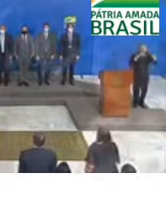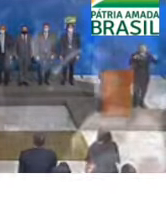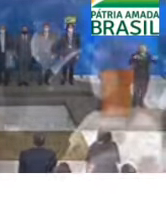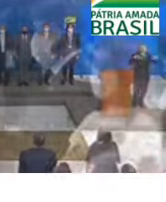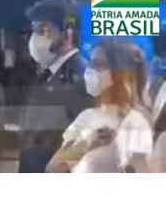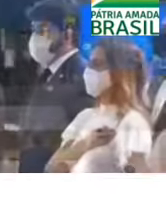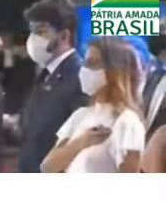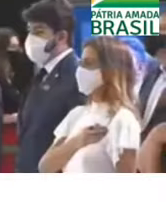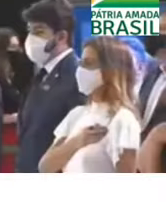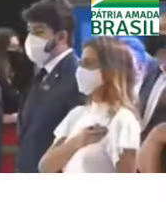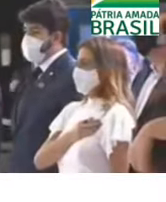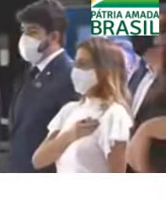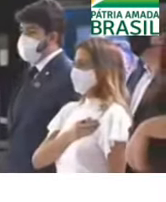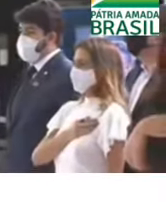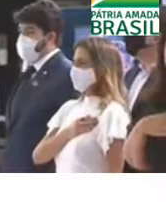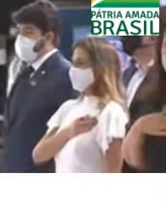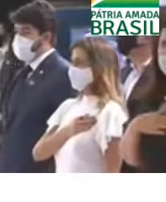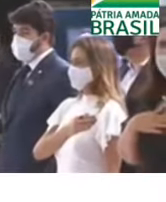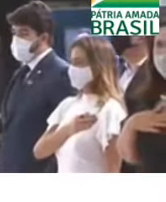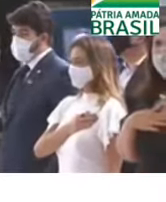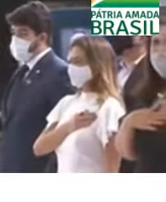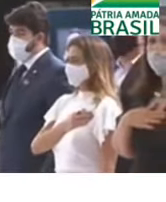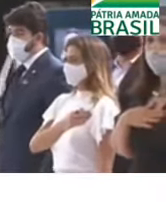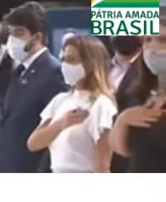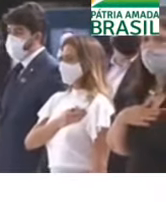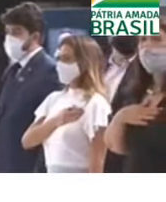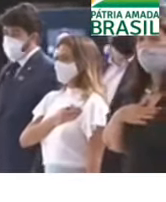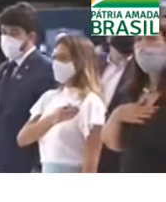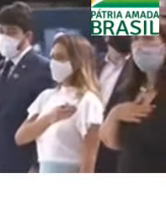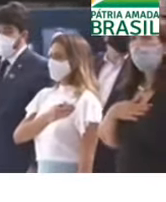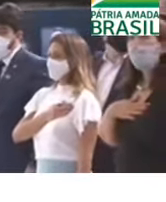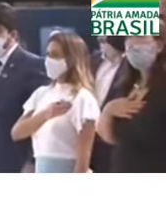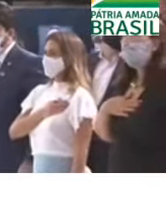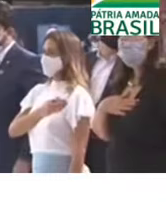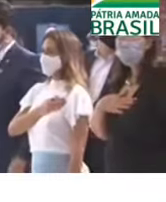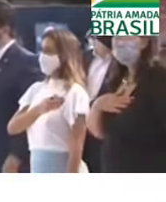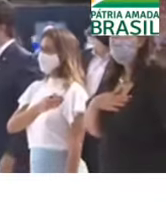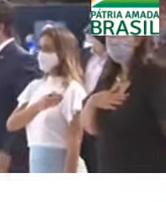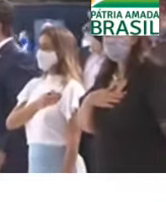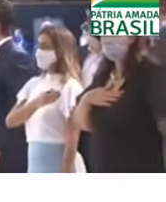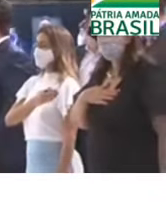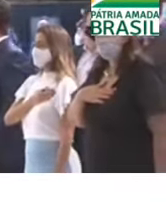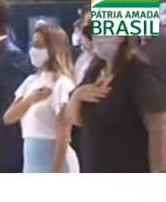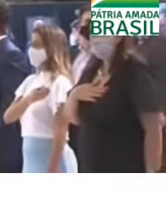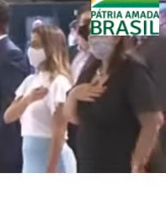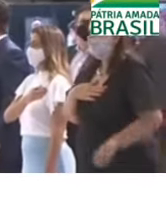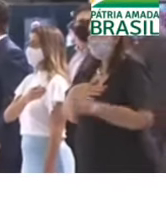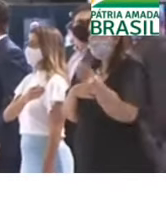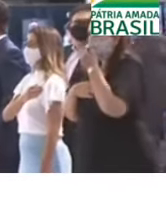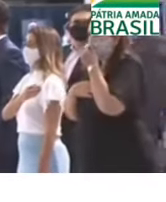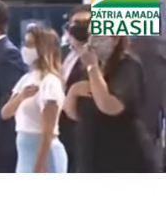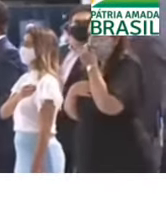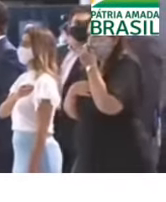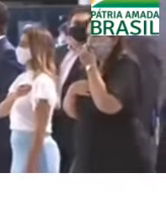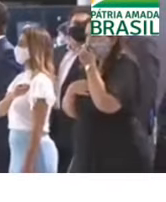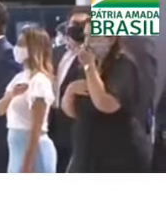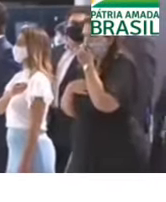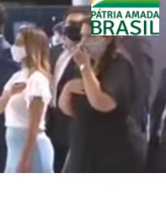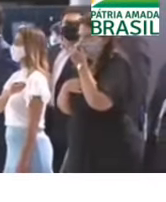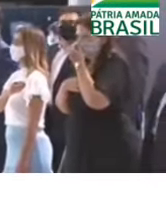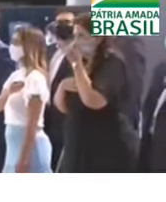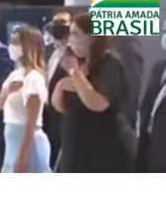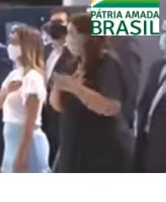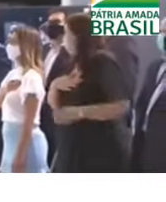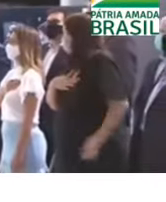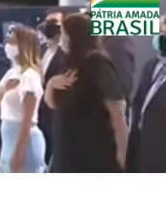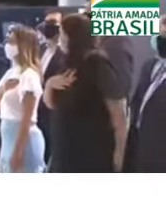tua própria morte. Ó pátria amada, idolatrada, salve, salve. Brasil, um sonho